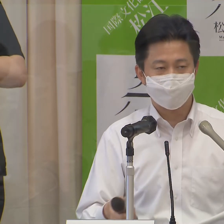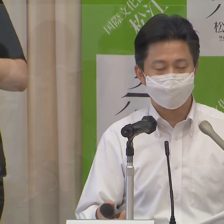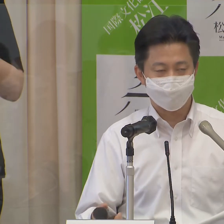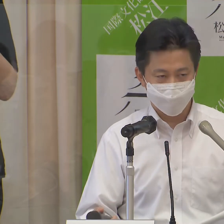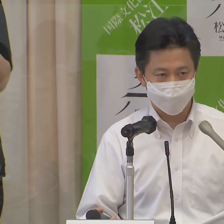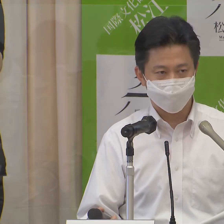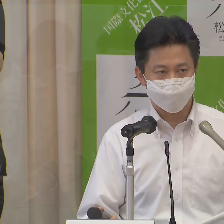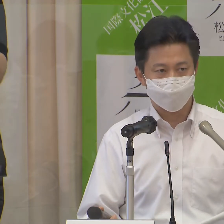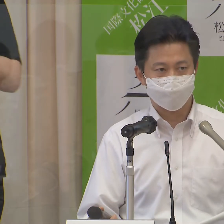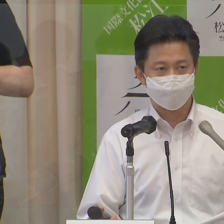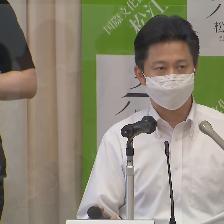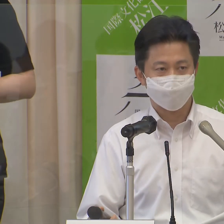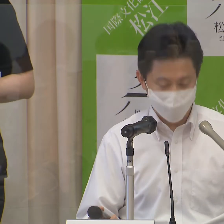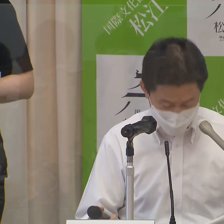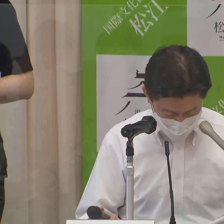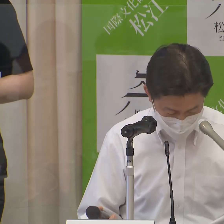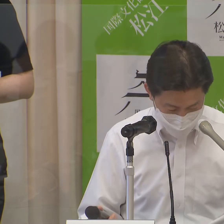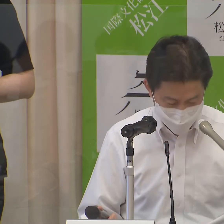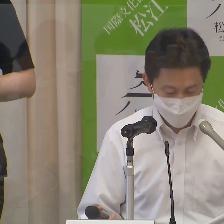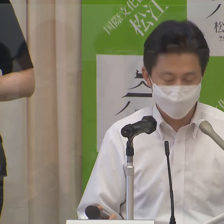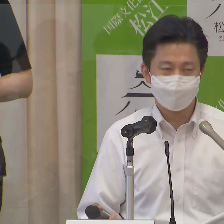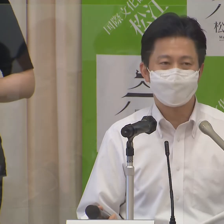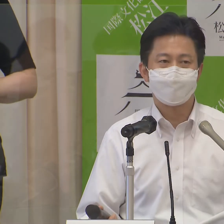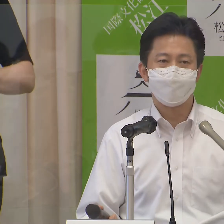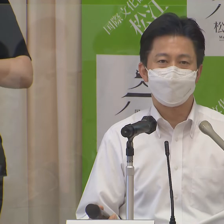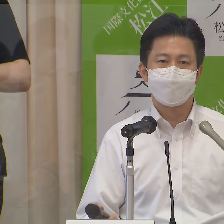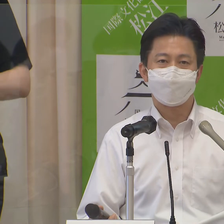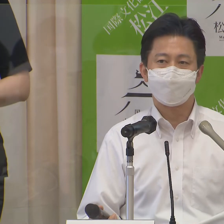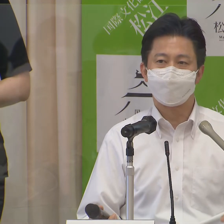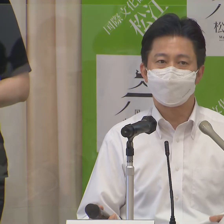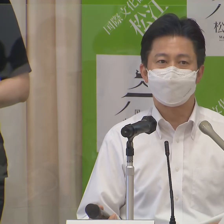わかりました。質問がなくなりすいませんでした。ありがとうございました。